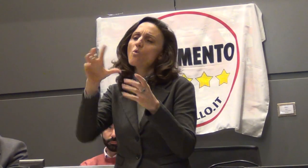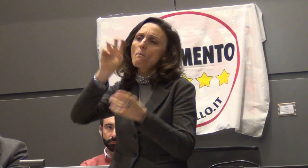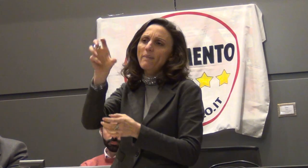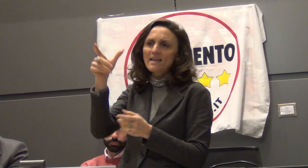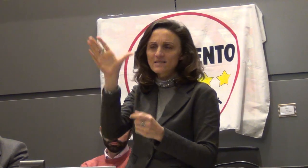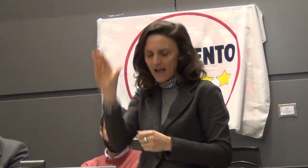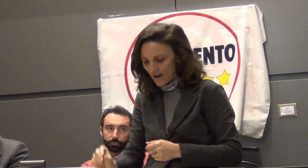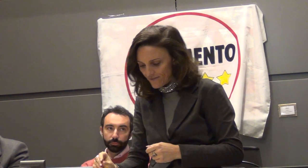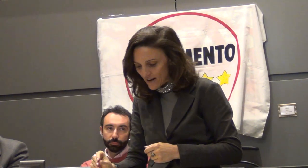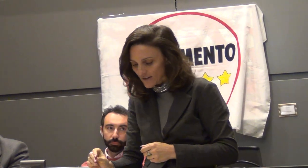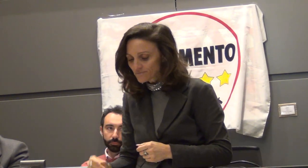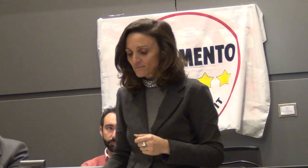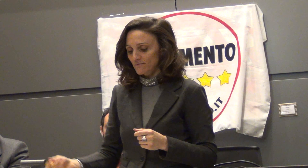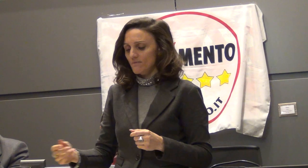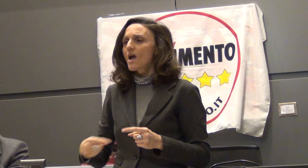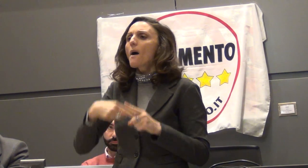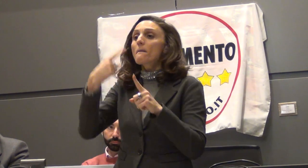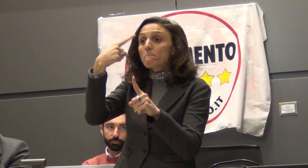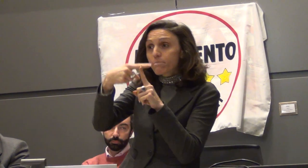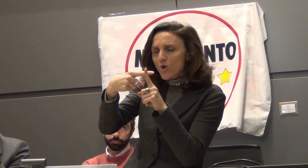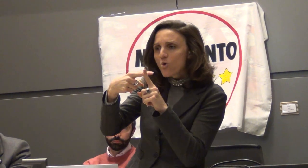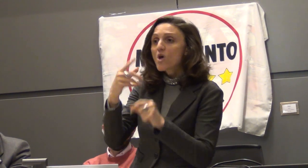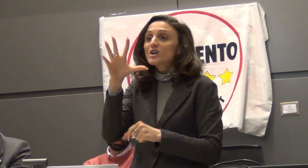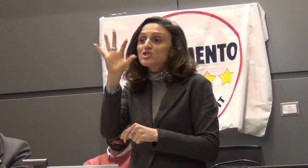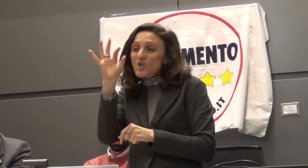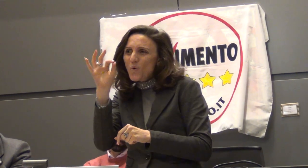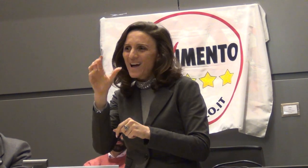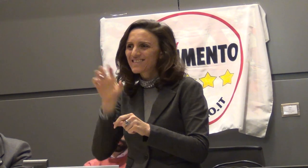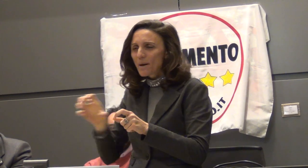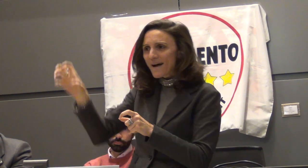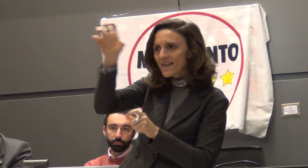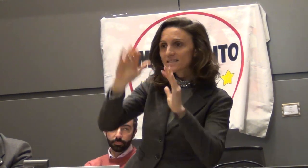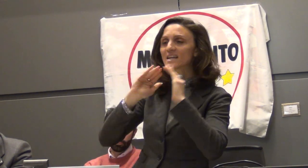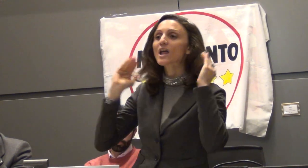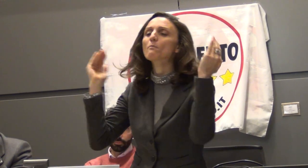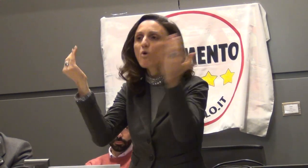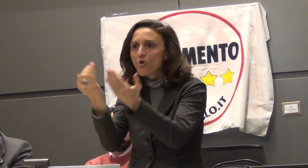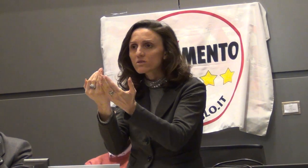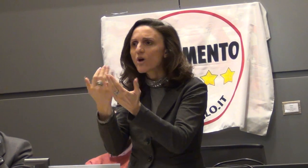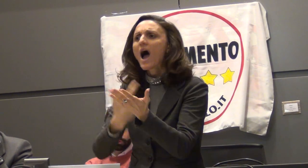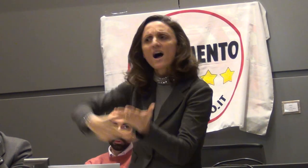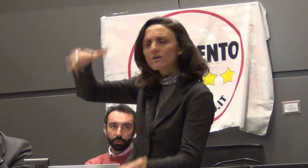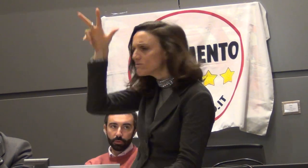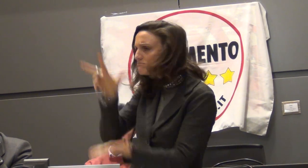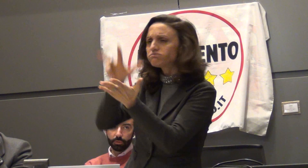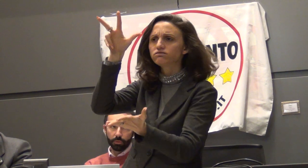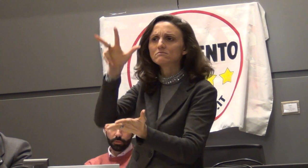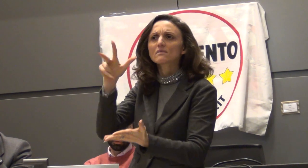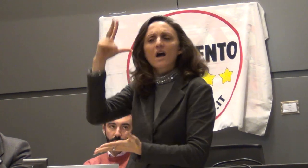anche in un paese dell'Africa, più di 50 paesi nel mondo hanno